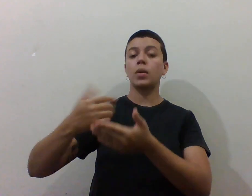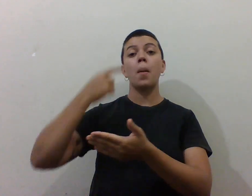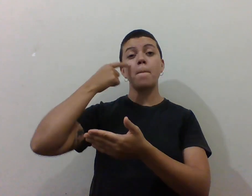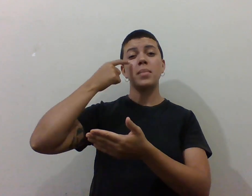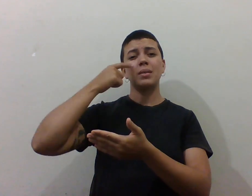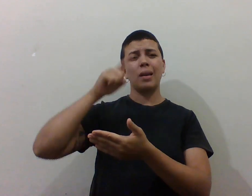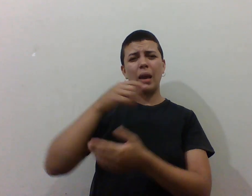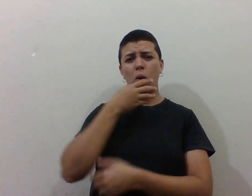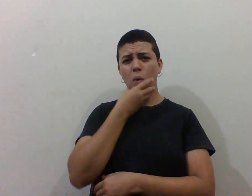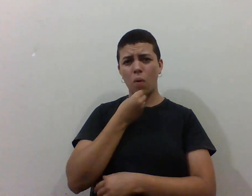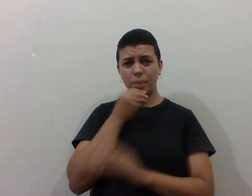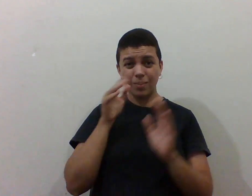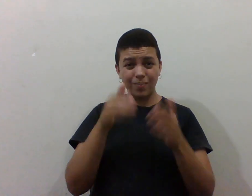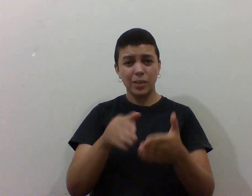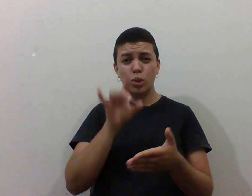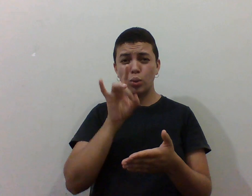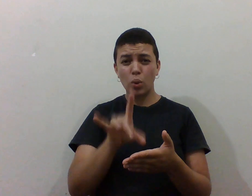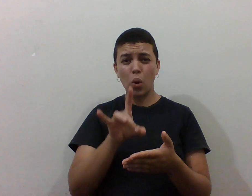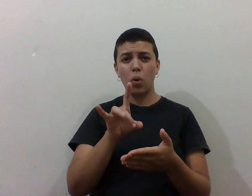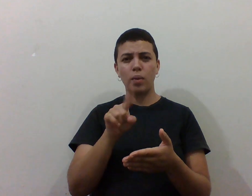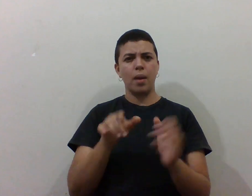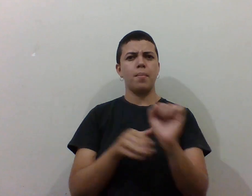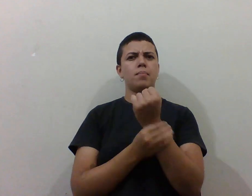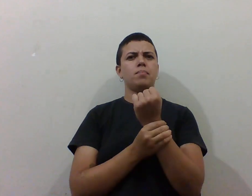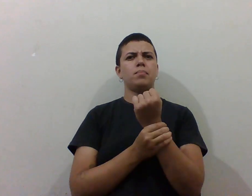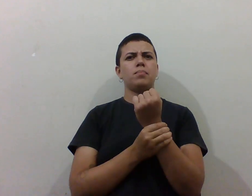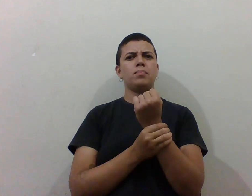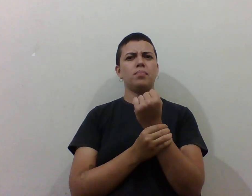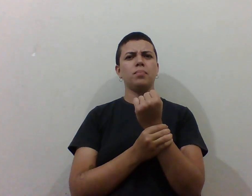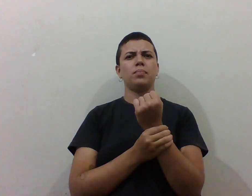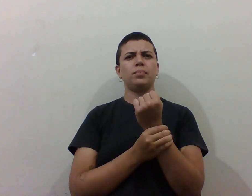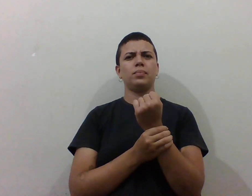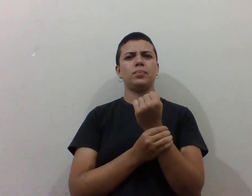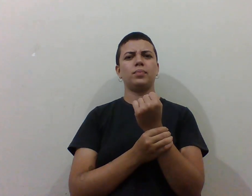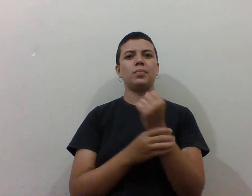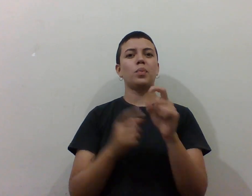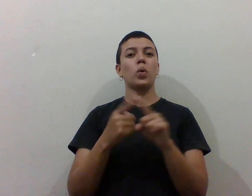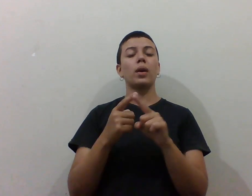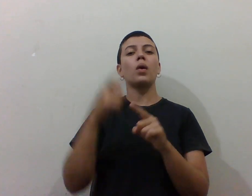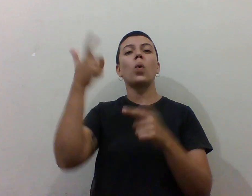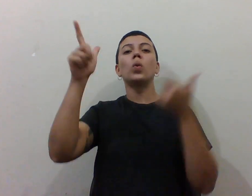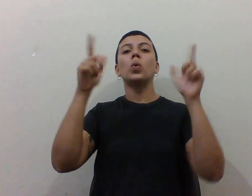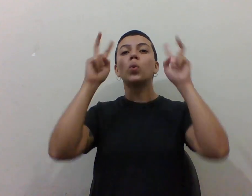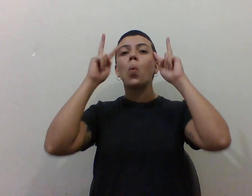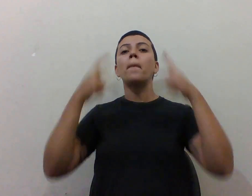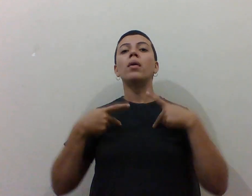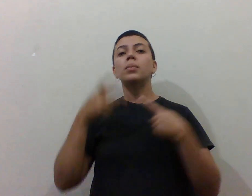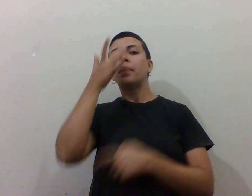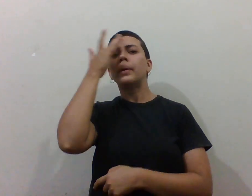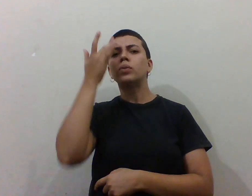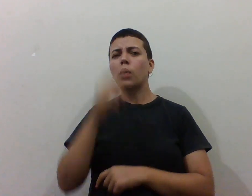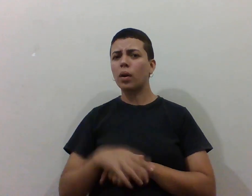talvez não fosse suficiente para proteger todos os seres humanos, até que isso fosse estruturado, houve a necessidade de muita